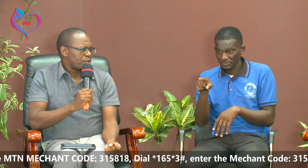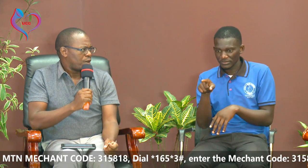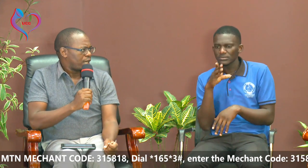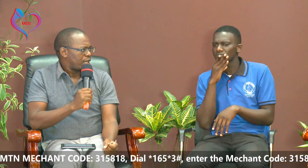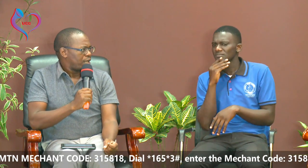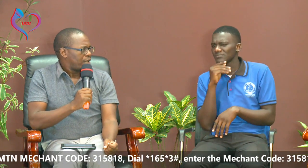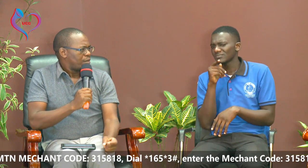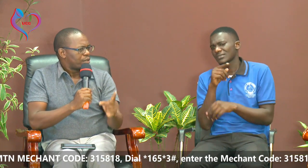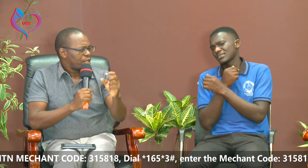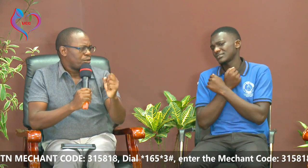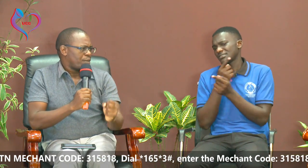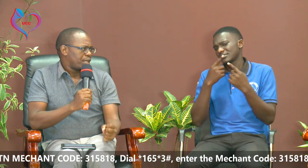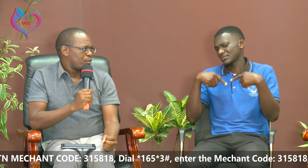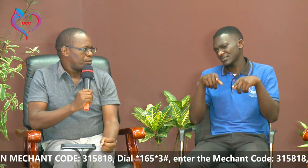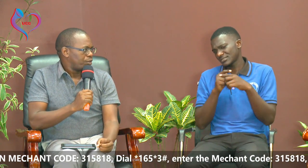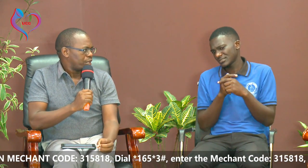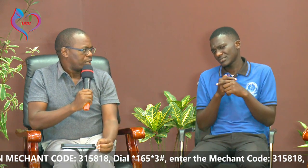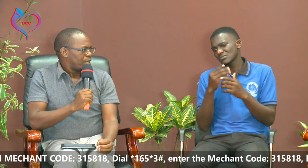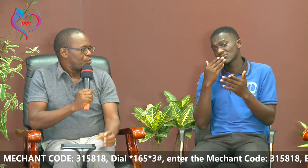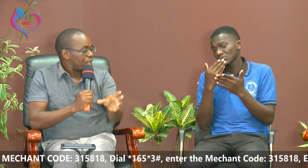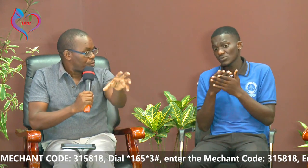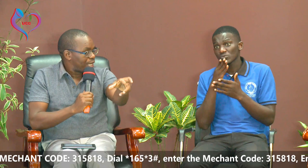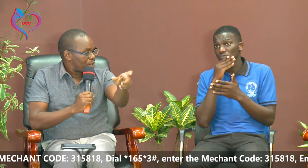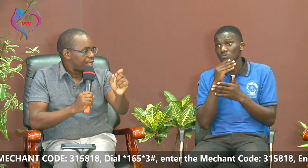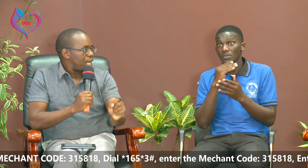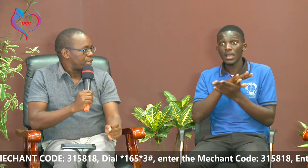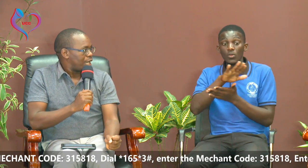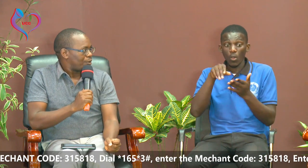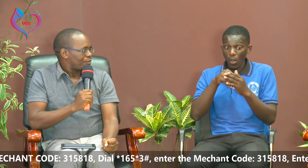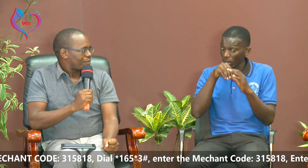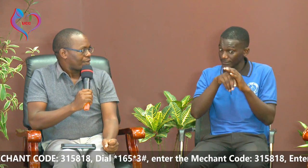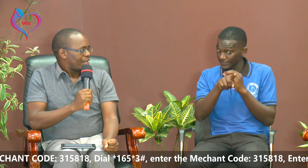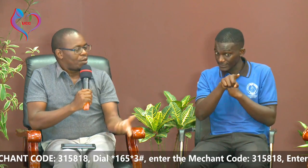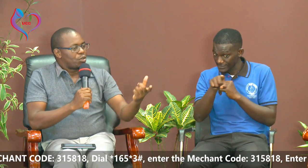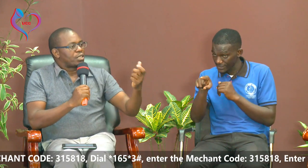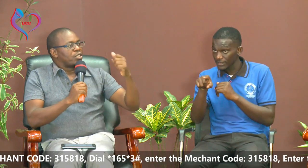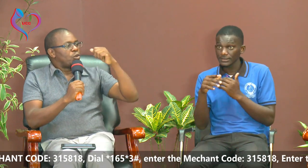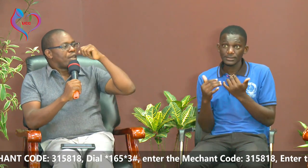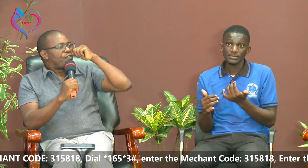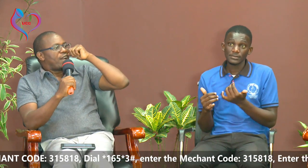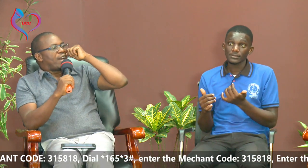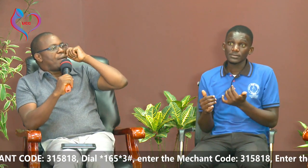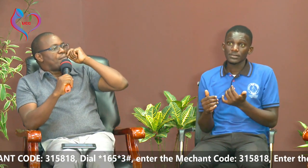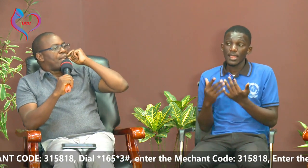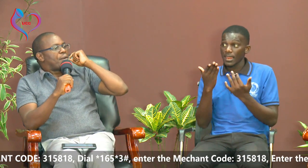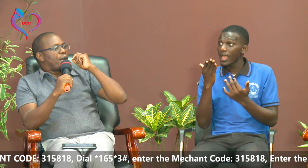atwagala musajjo na abadde mulungi byonna tubiri mu kadashi ako era waliwo omusajja omwe yafa nga